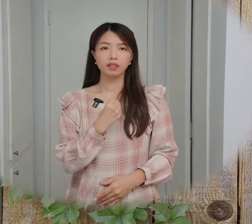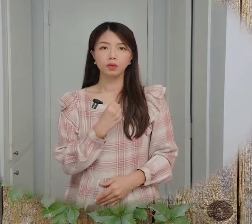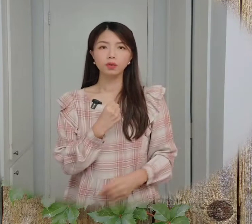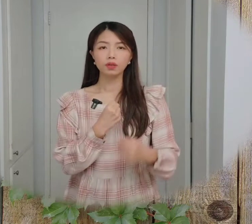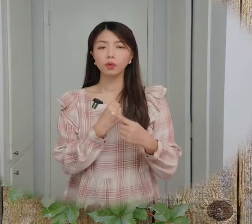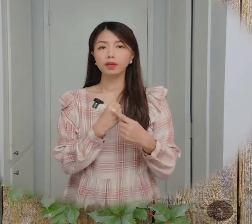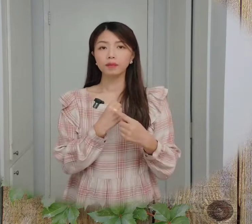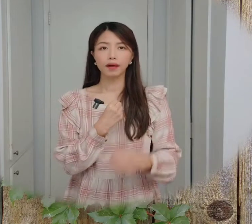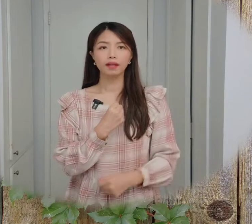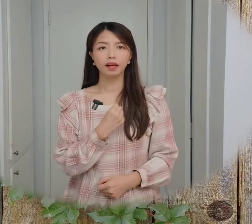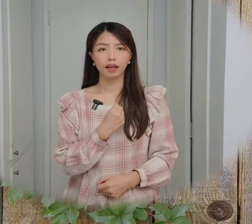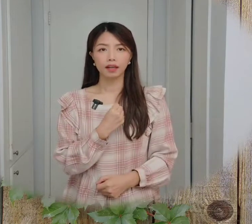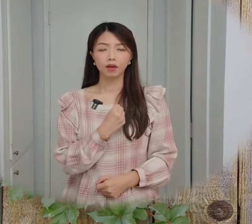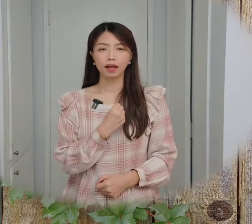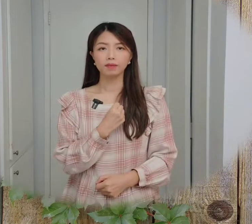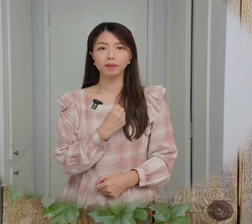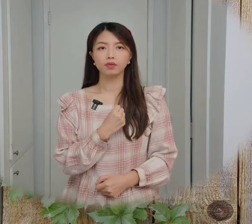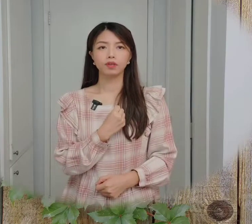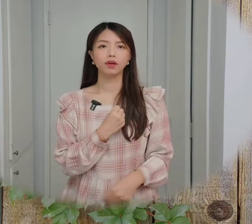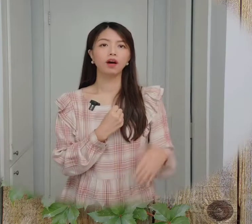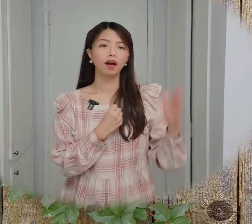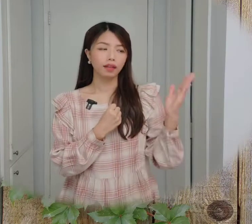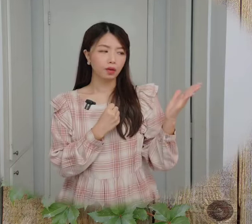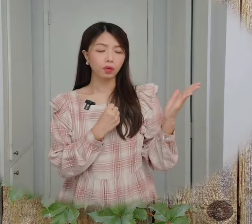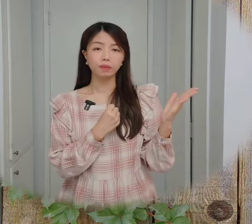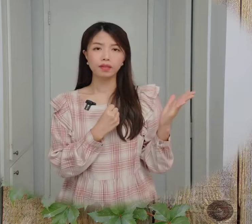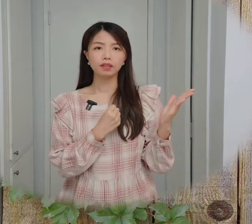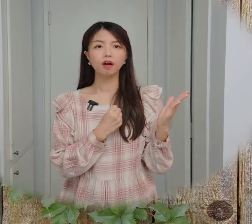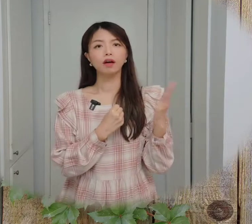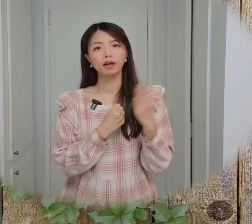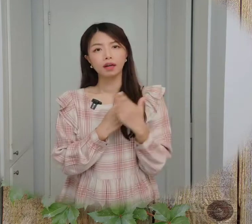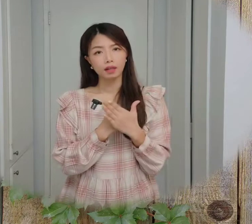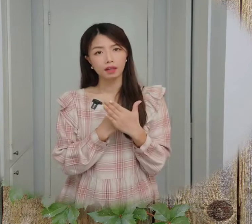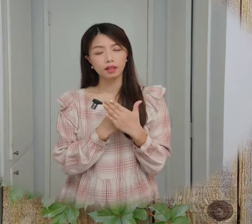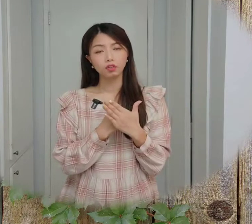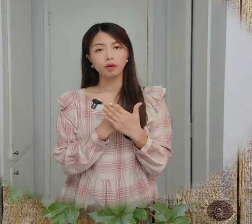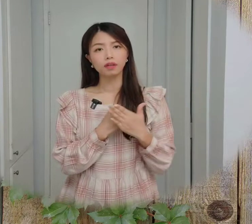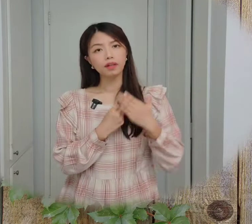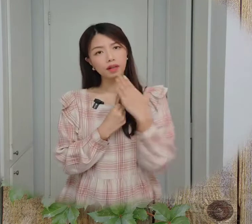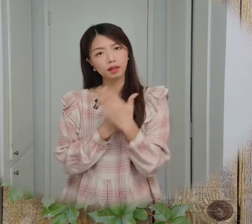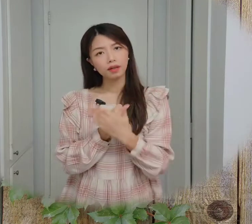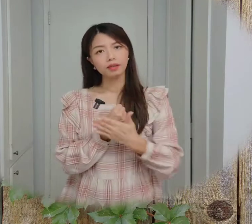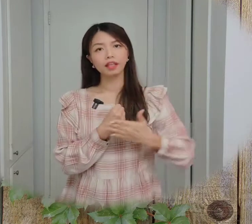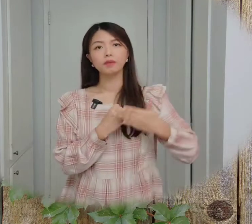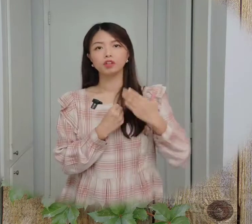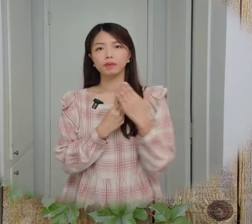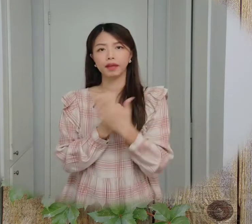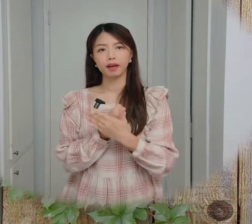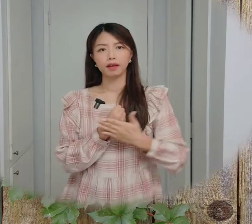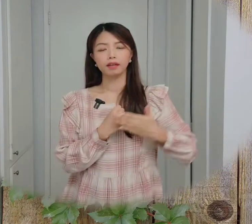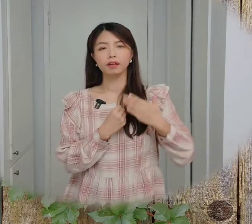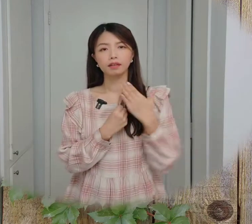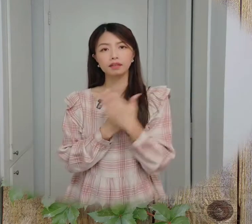주먹을 쥐시고 손등이 밖을 향하게 이렇게 가슴 앞에 두시고요. 다른 손을 펴셔서 이 주먹을 쓰다듬어 주시면